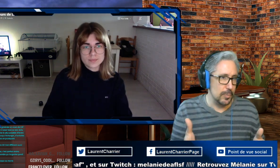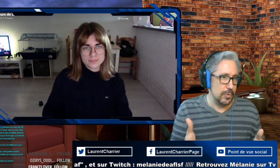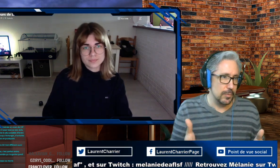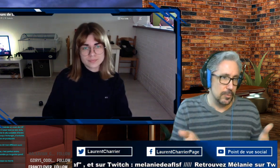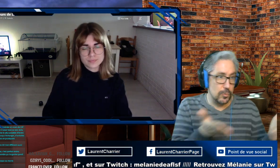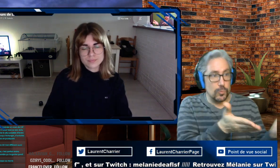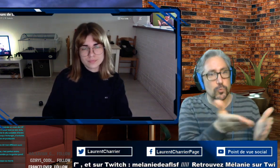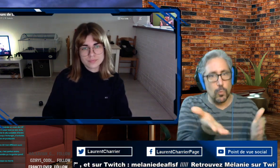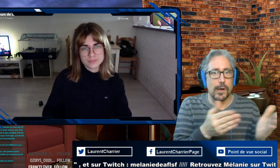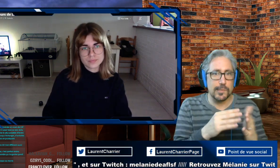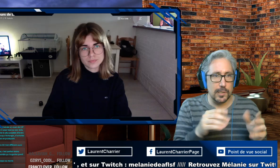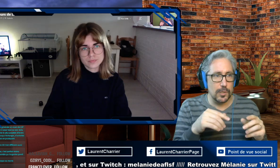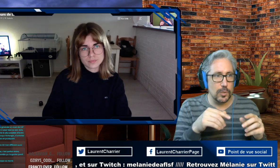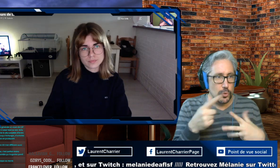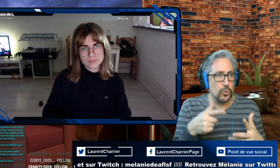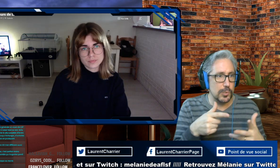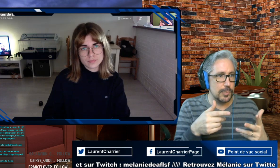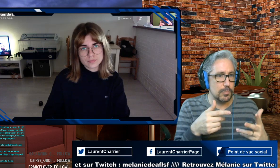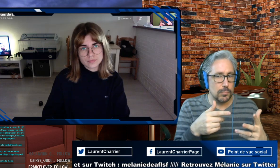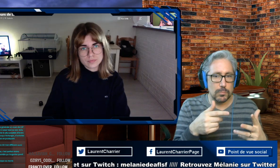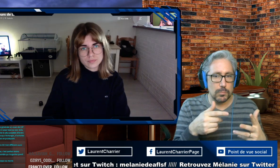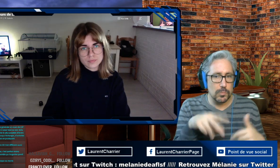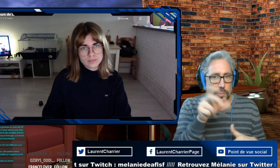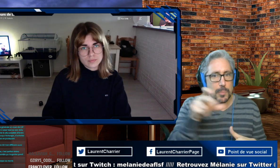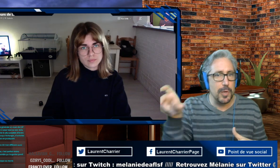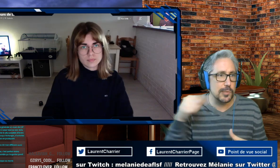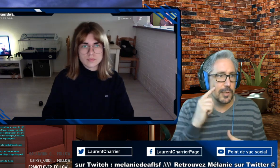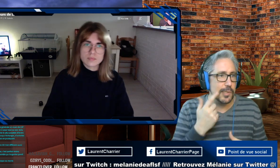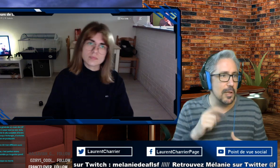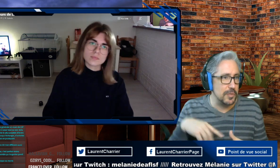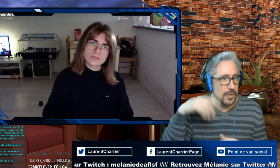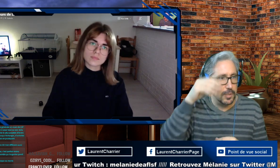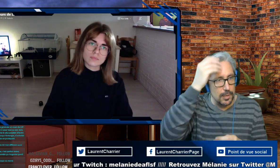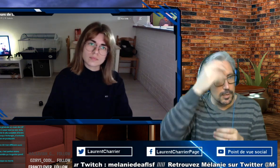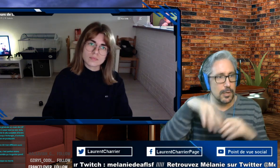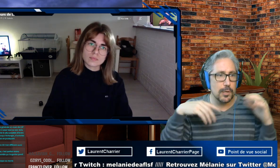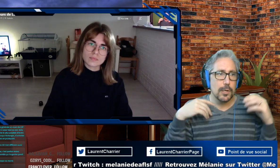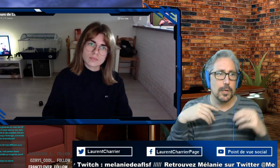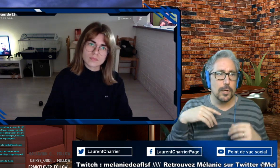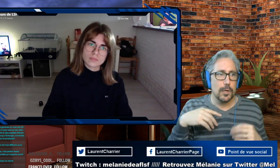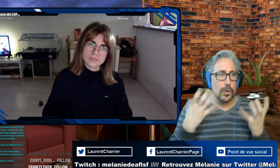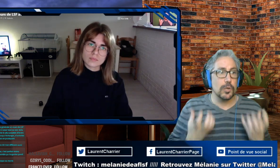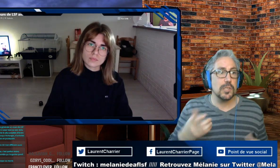C'est plus simple. Toi, c'est juste des personnes, des élèves